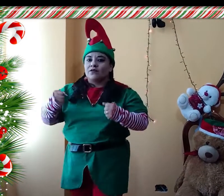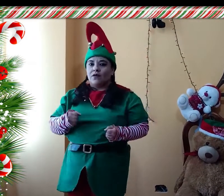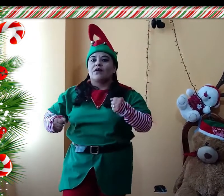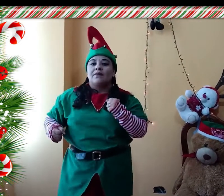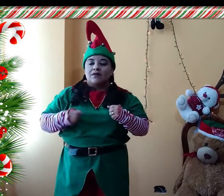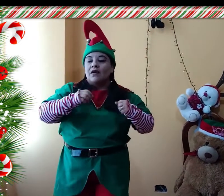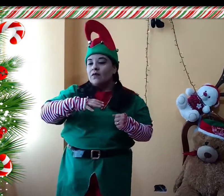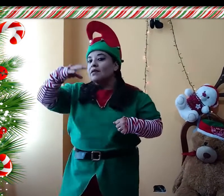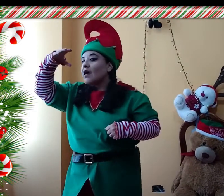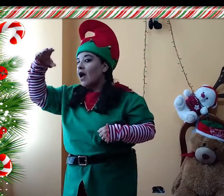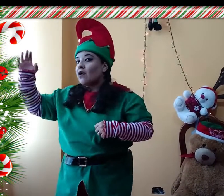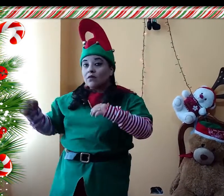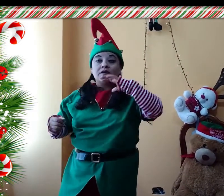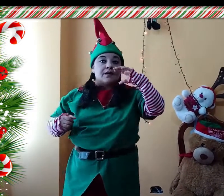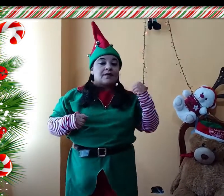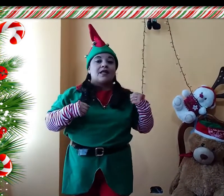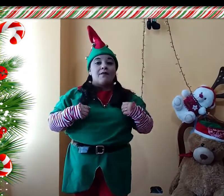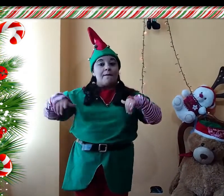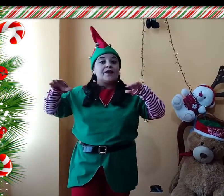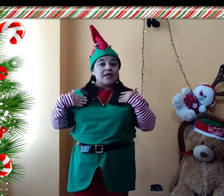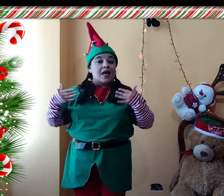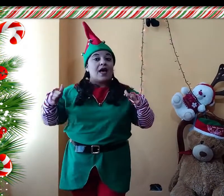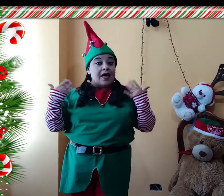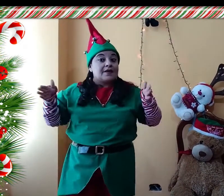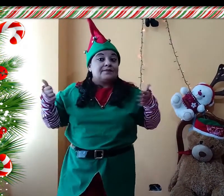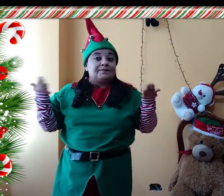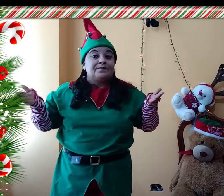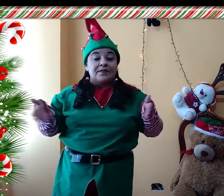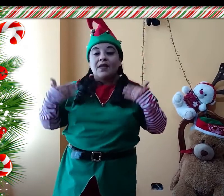Preparados, corre y busca a alguien cercano, que esta fiesta va a empezar.